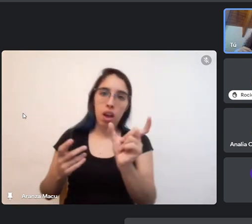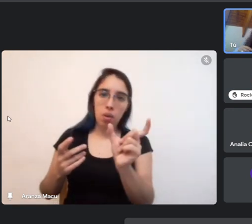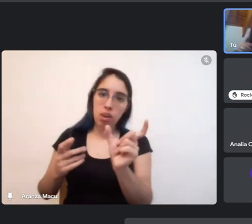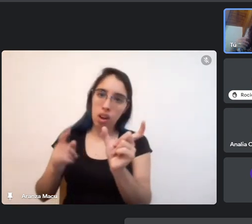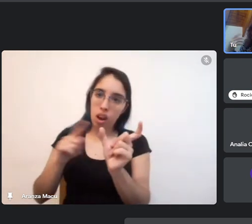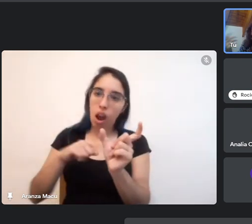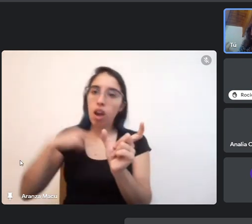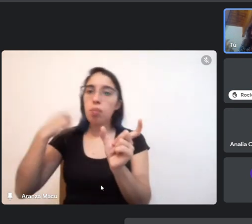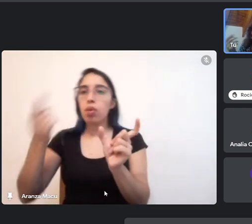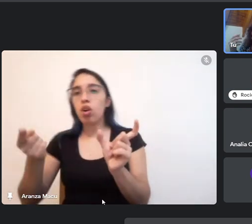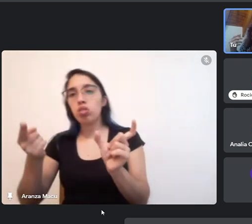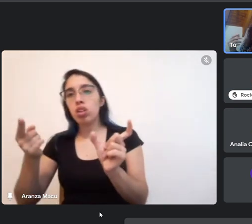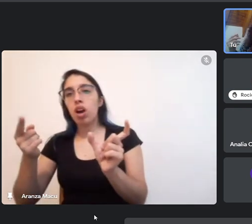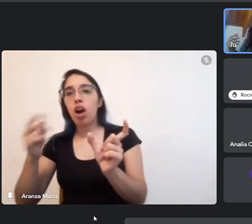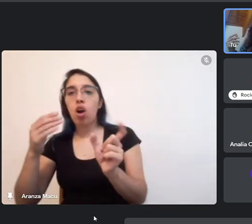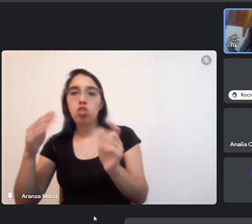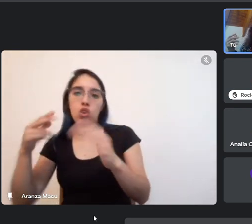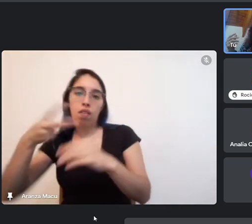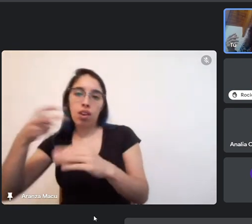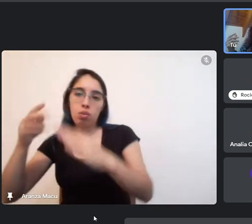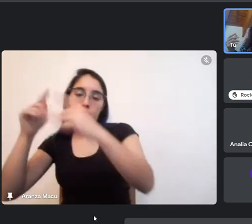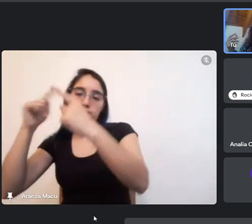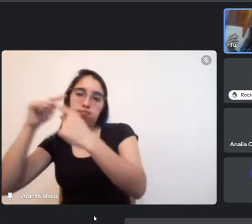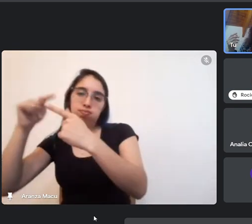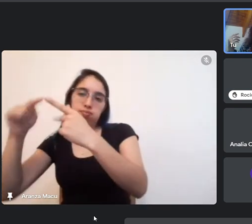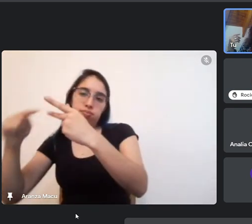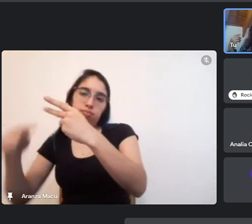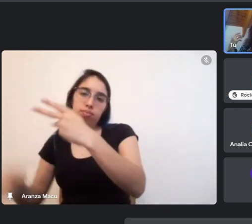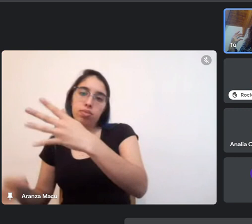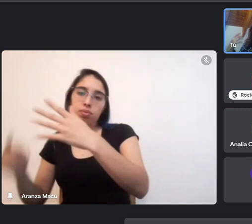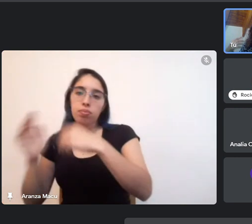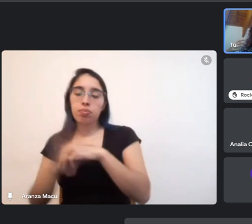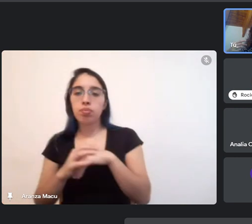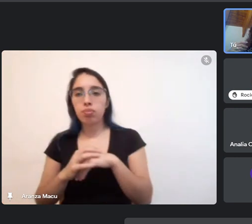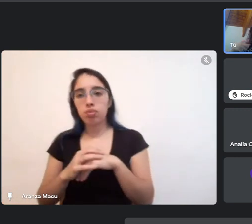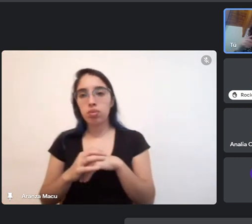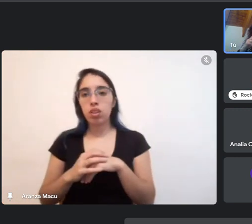manifestarse, debería ofrecer. Y el will